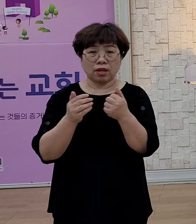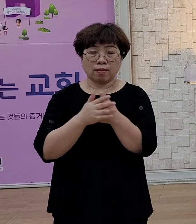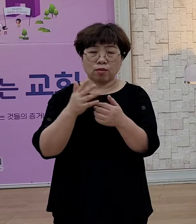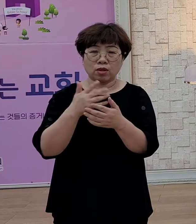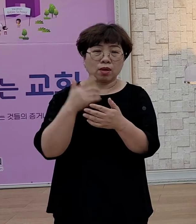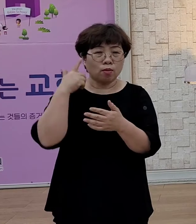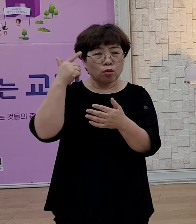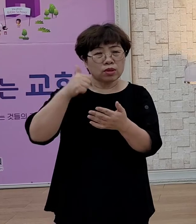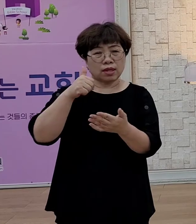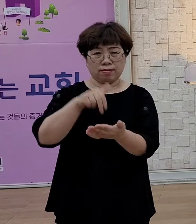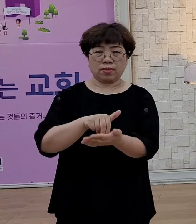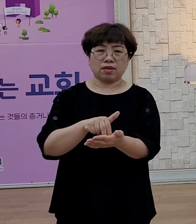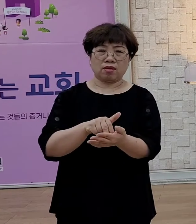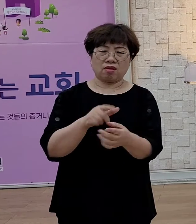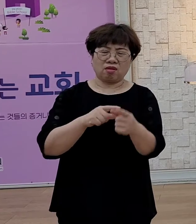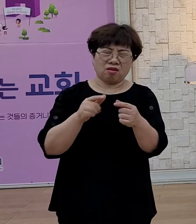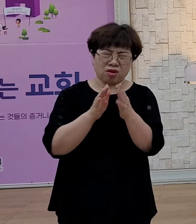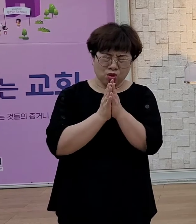주님이 해결해 주실 때까지